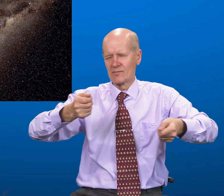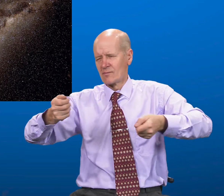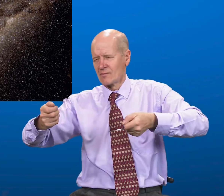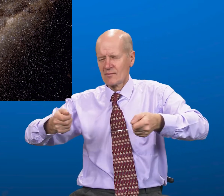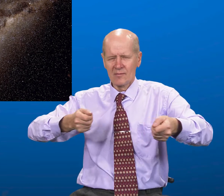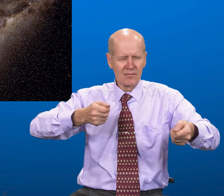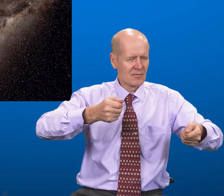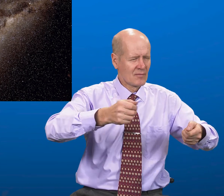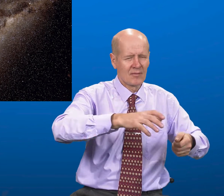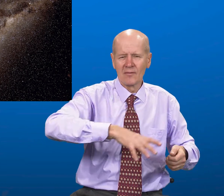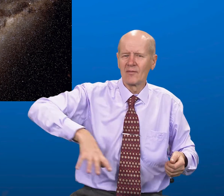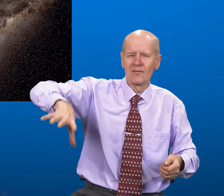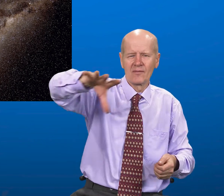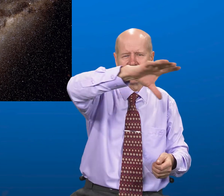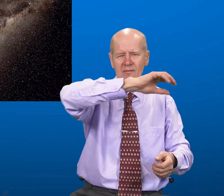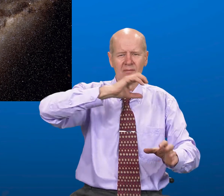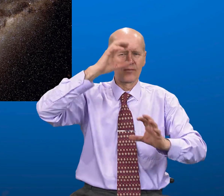этим и управляет.